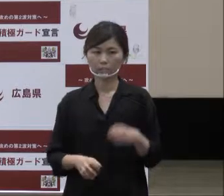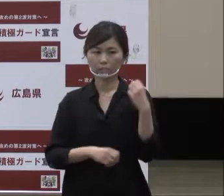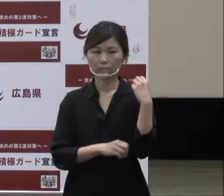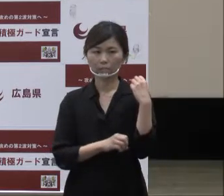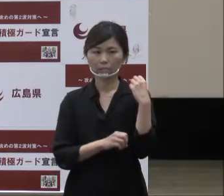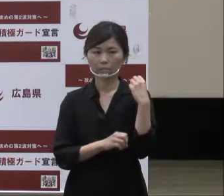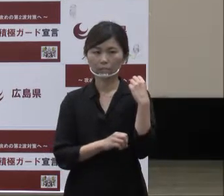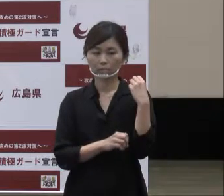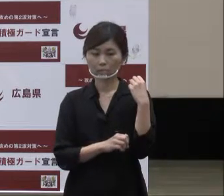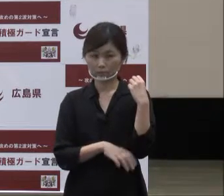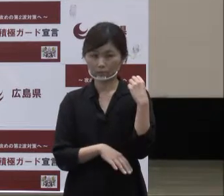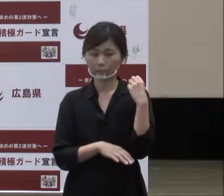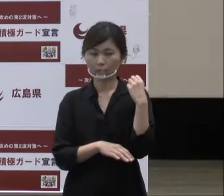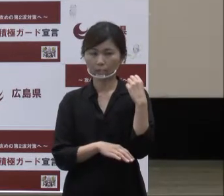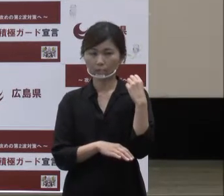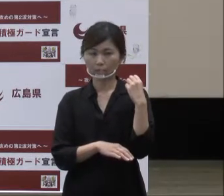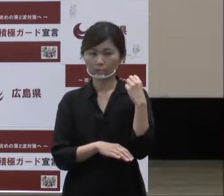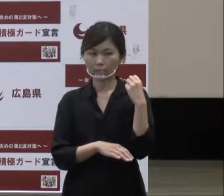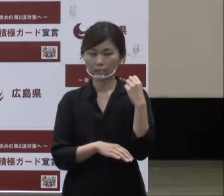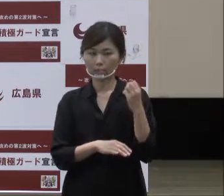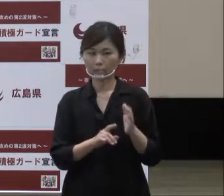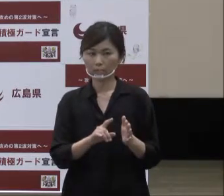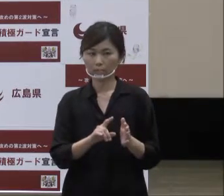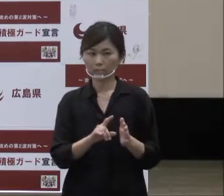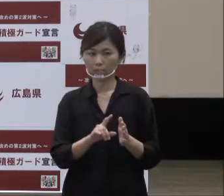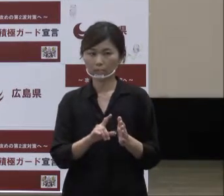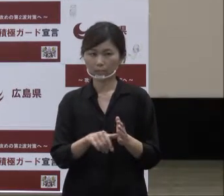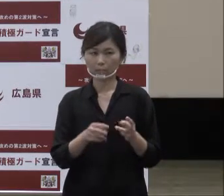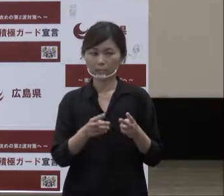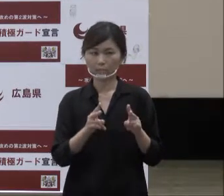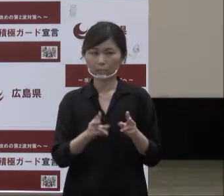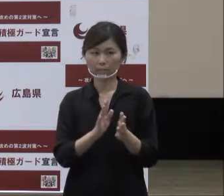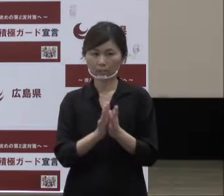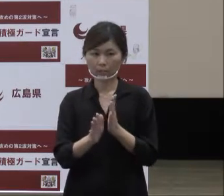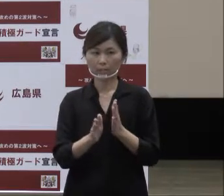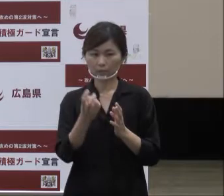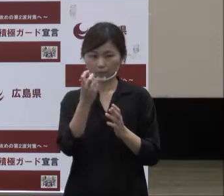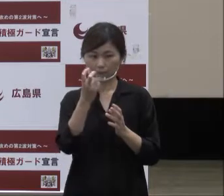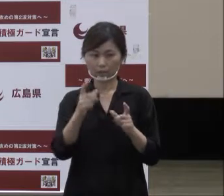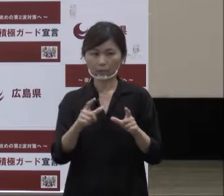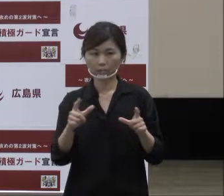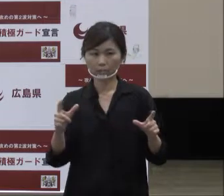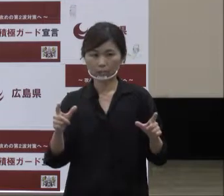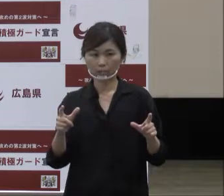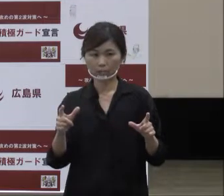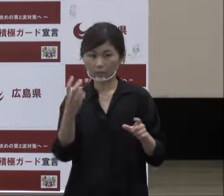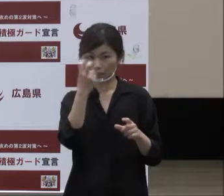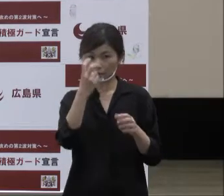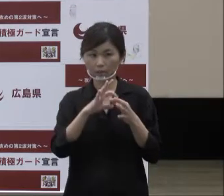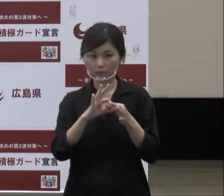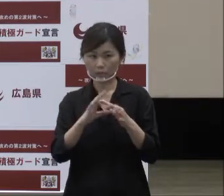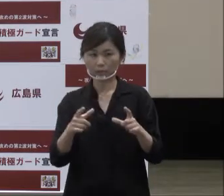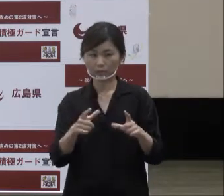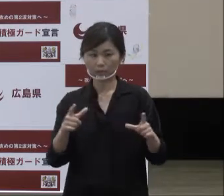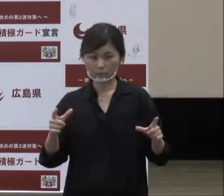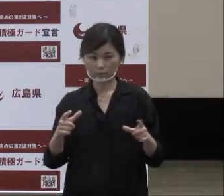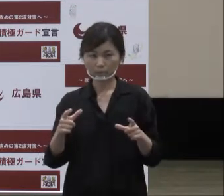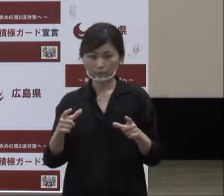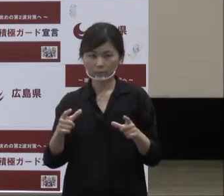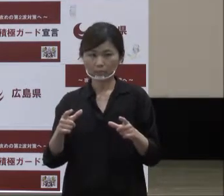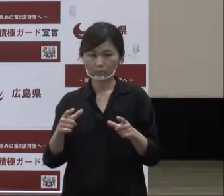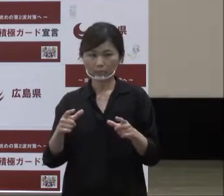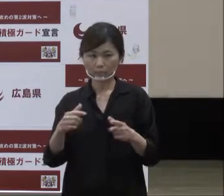況プラスあと、これまで県がですね、検査を拡充するという話も、検査について拡充するという話をされてい